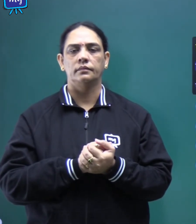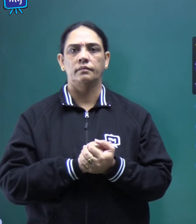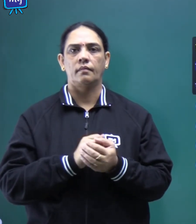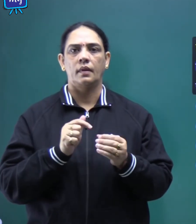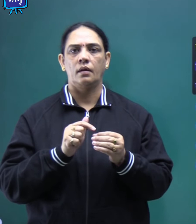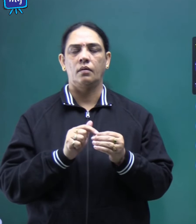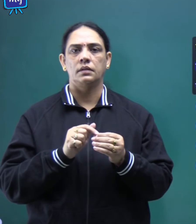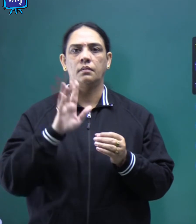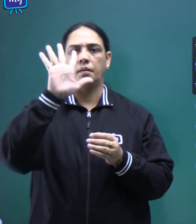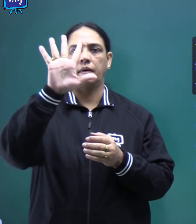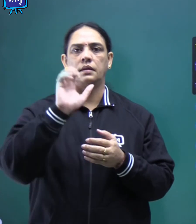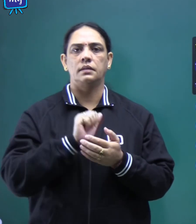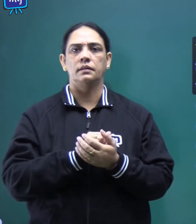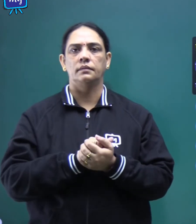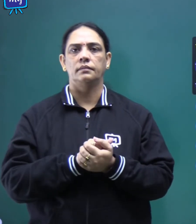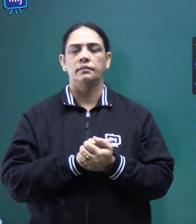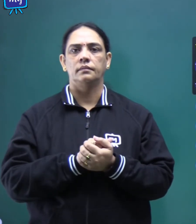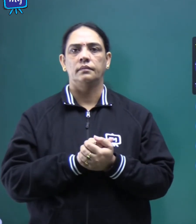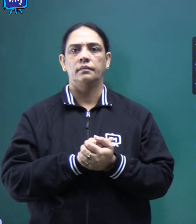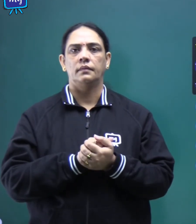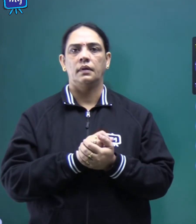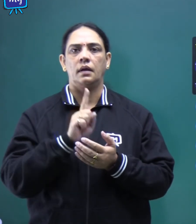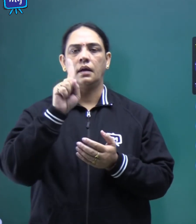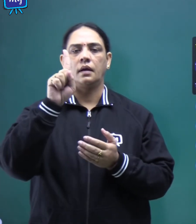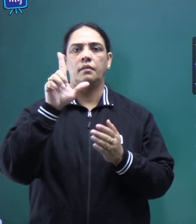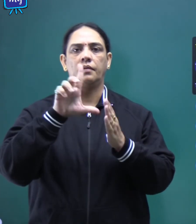प्रश्न नंबर 5, एक वृत्त की